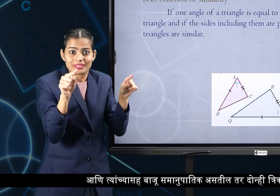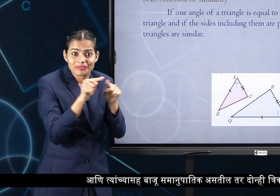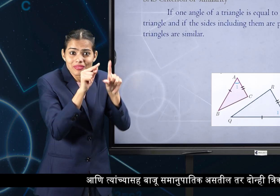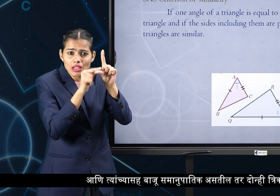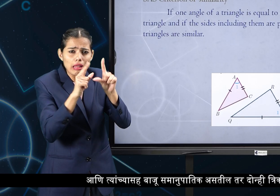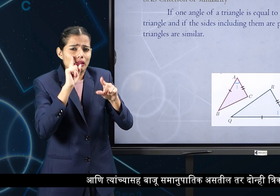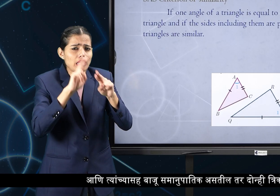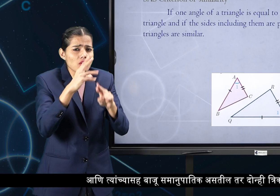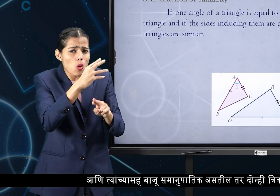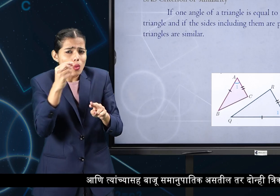बाजू